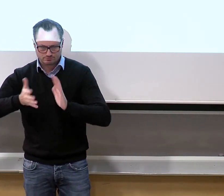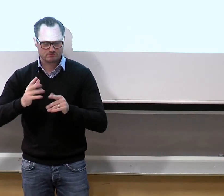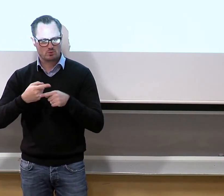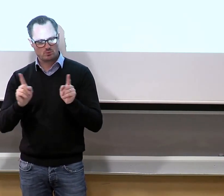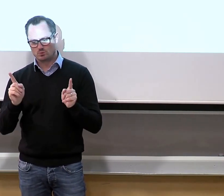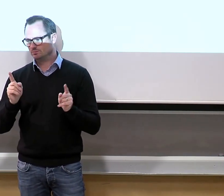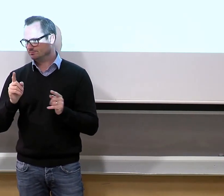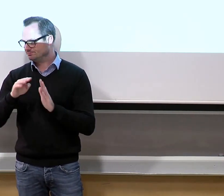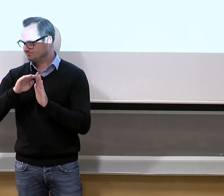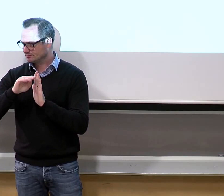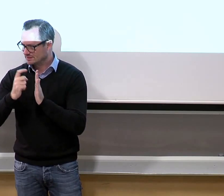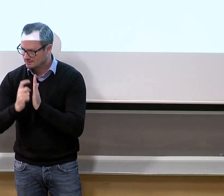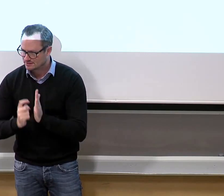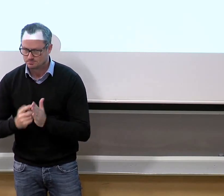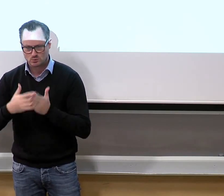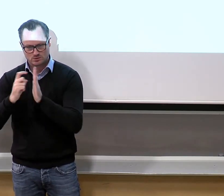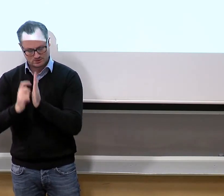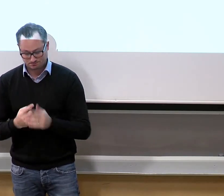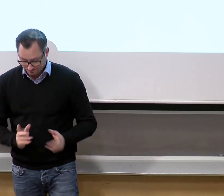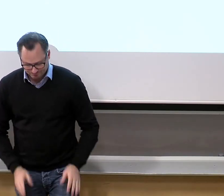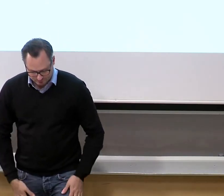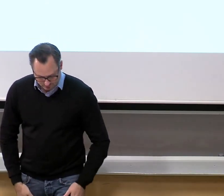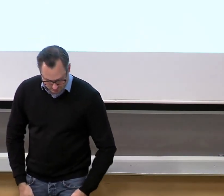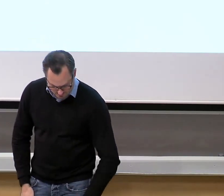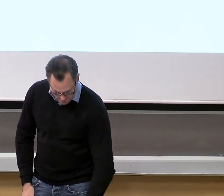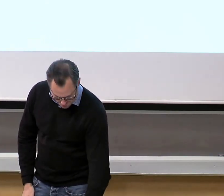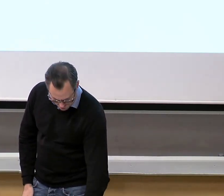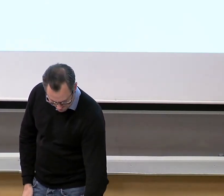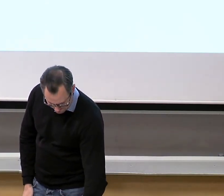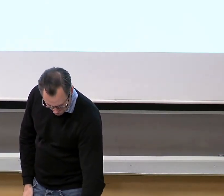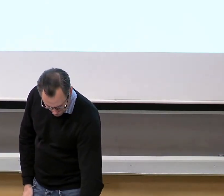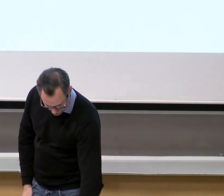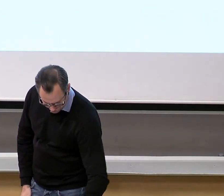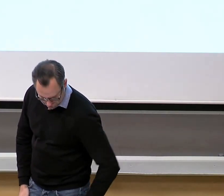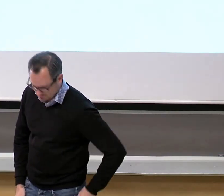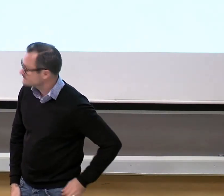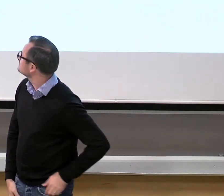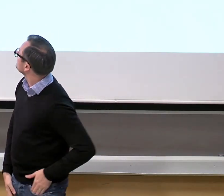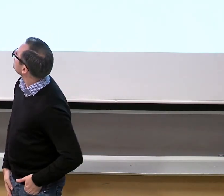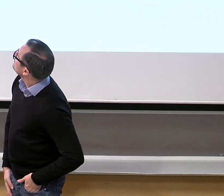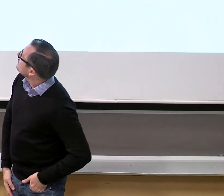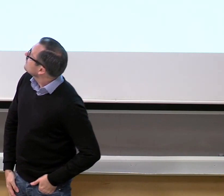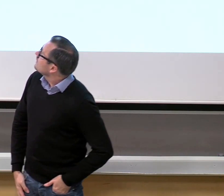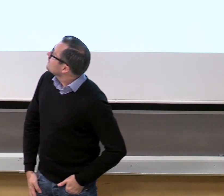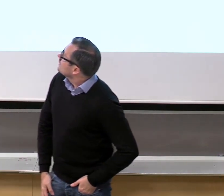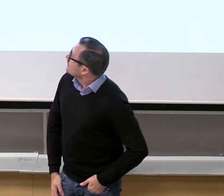Så det är olika handformer och struktur och regler och ja, allt som har med teckenspråk att göra.